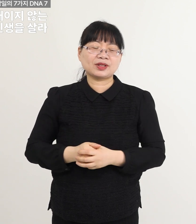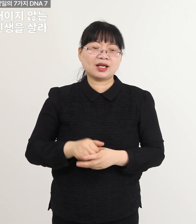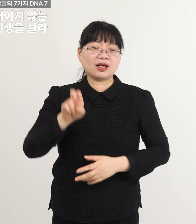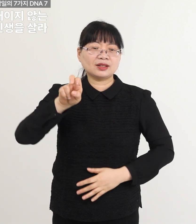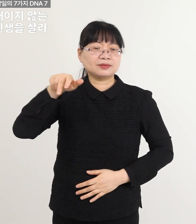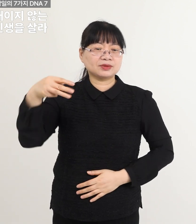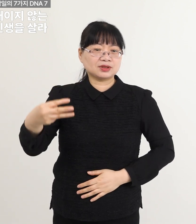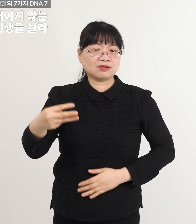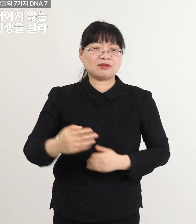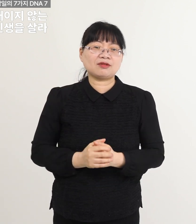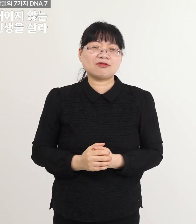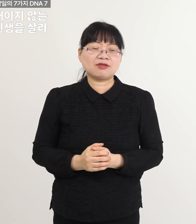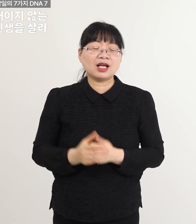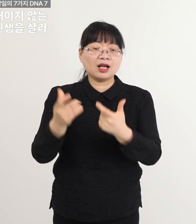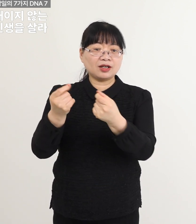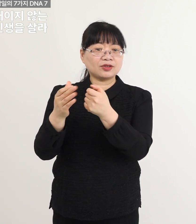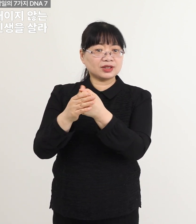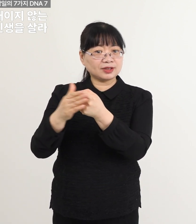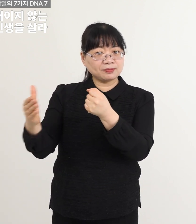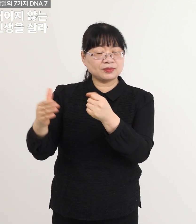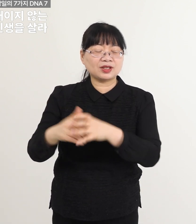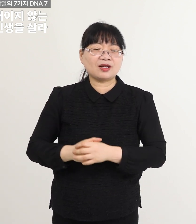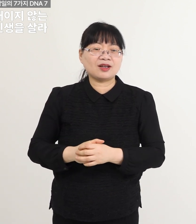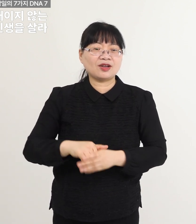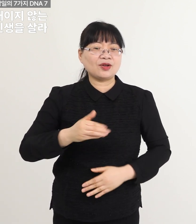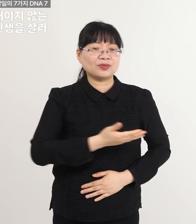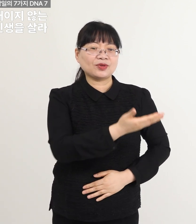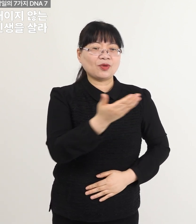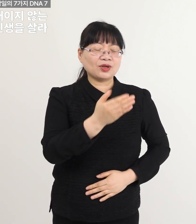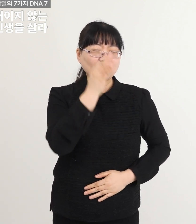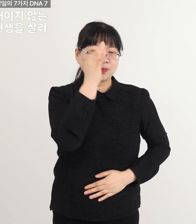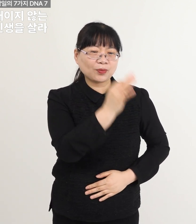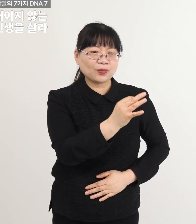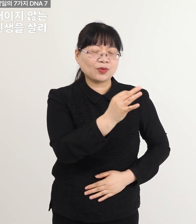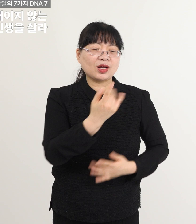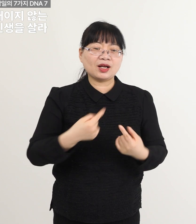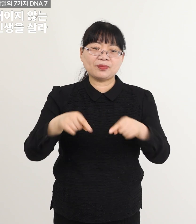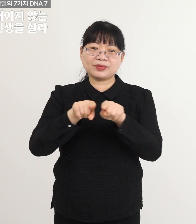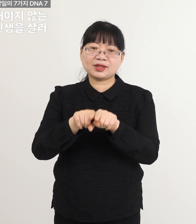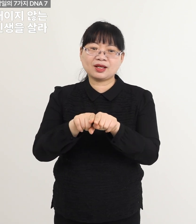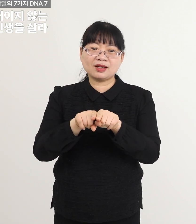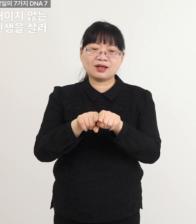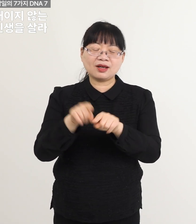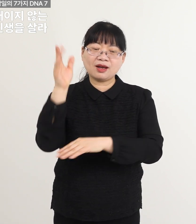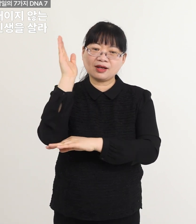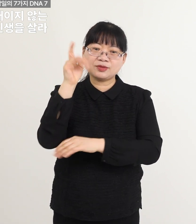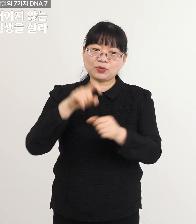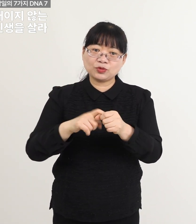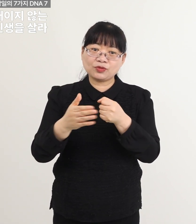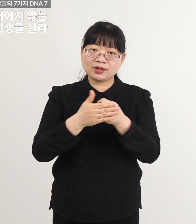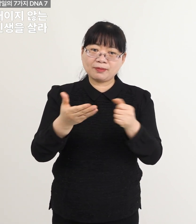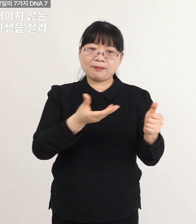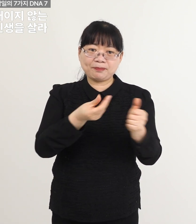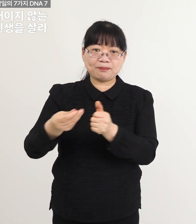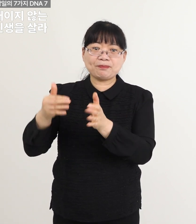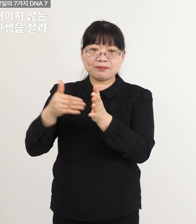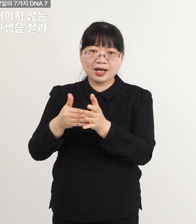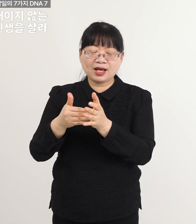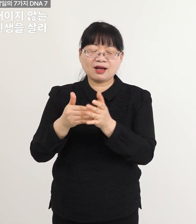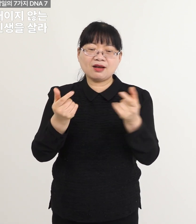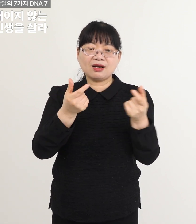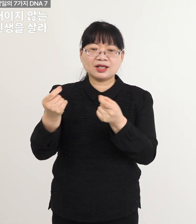20절. 이러므로 너희를 보고 함께 얘기하려고 청하였으니,